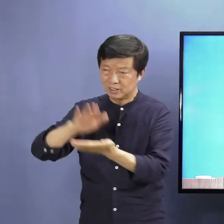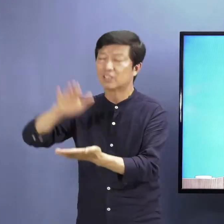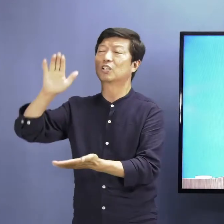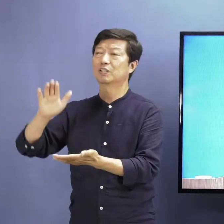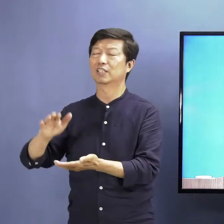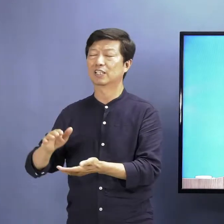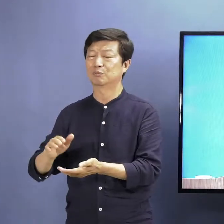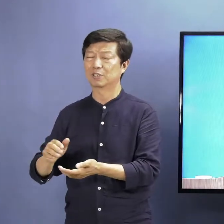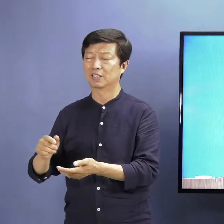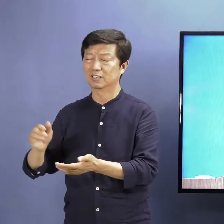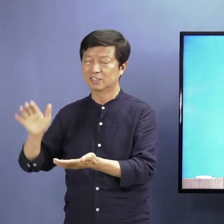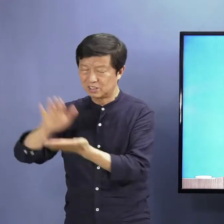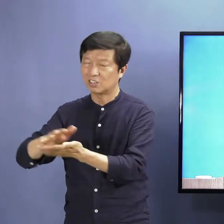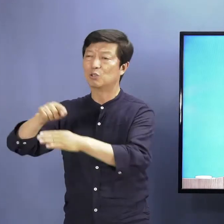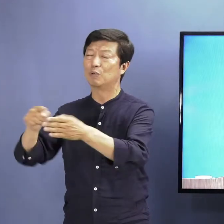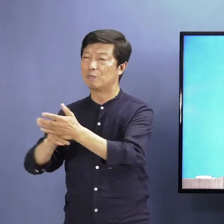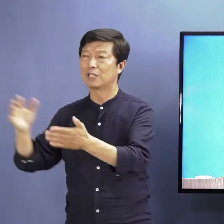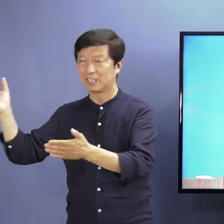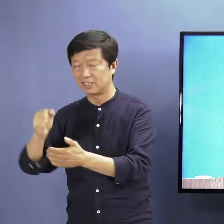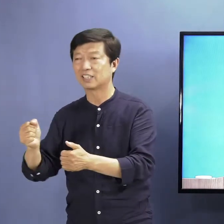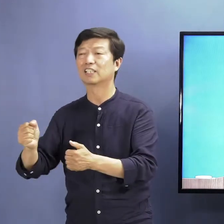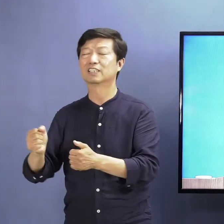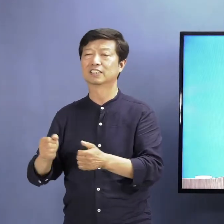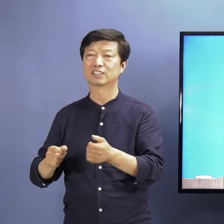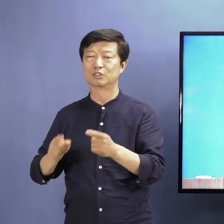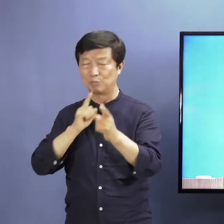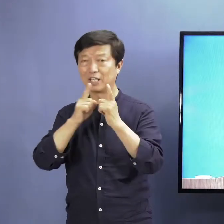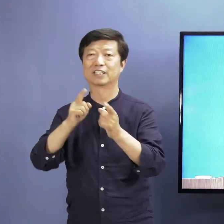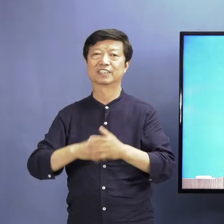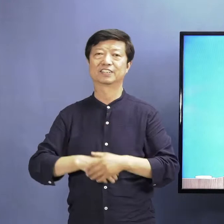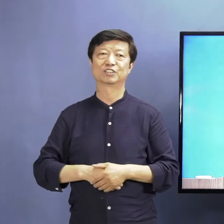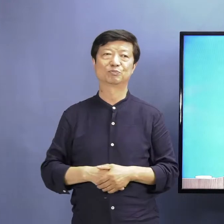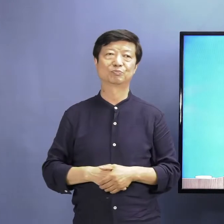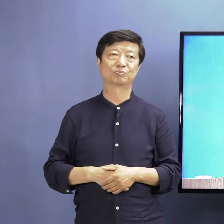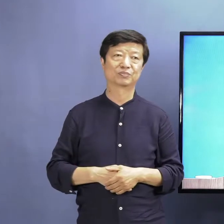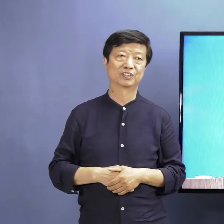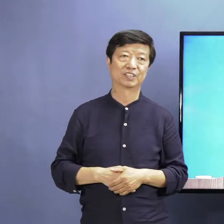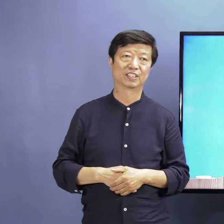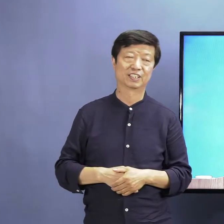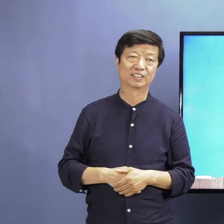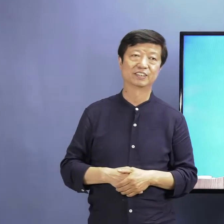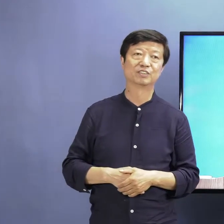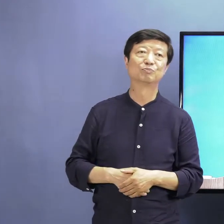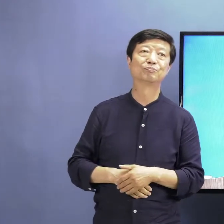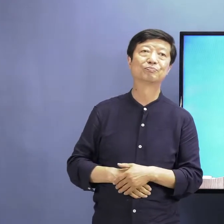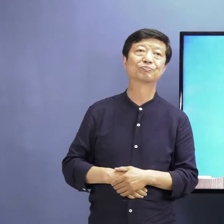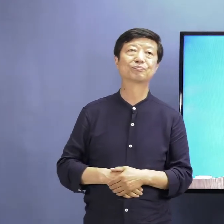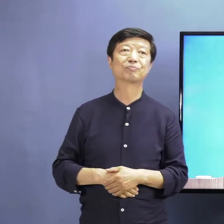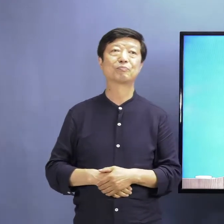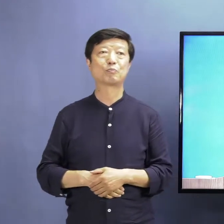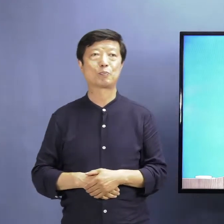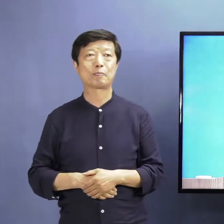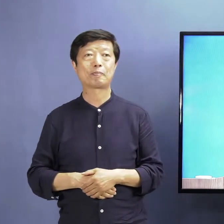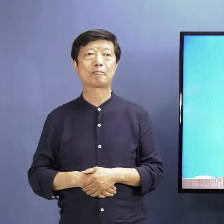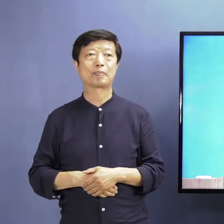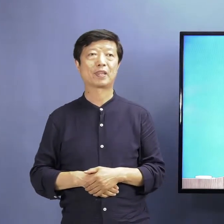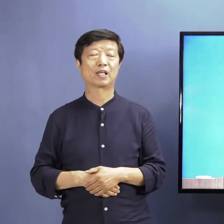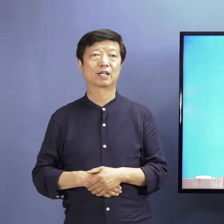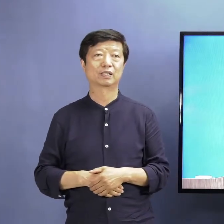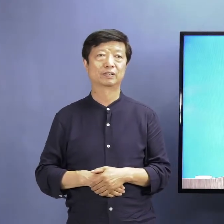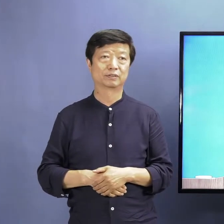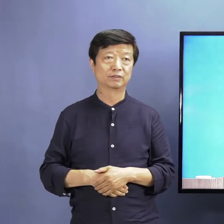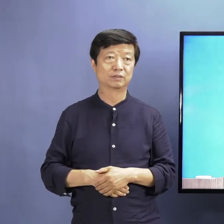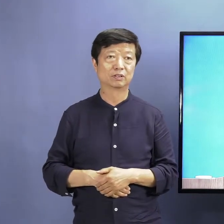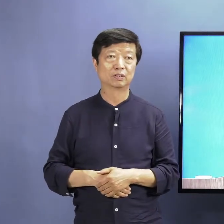예수님이 아니면 차라 이 얘기 아닌 거예요. 결국은 이렇게 표현한 이유가 바로 뭐냐? 그렇게 표현하실